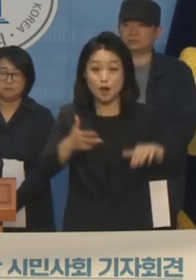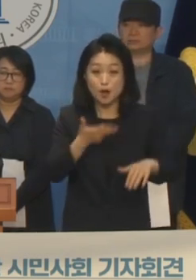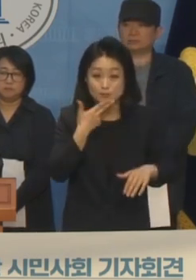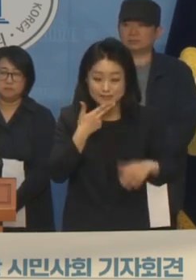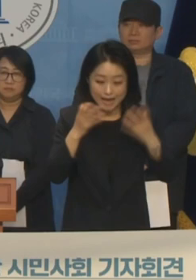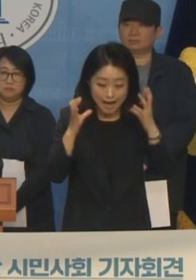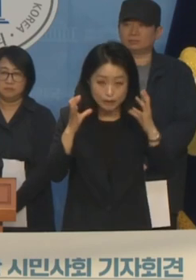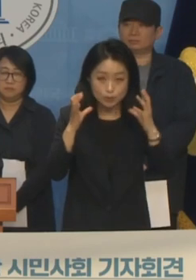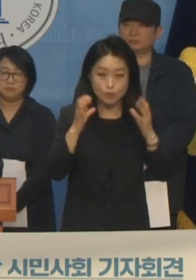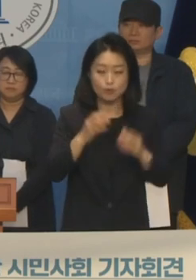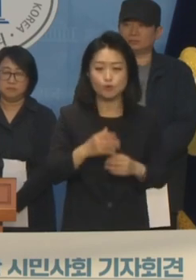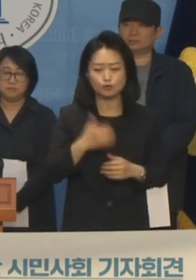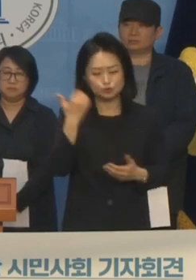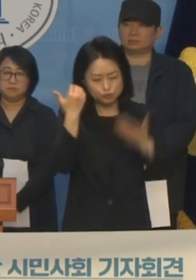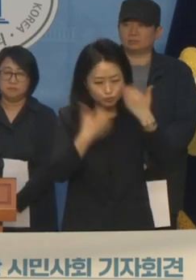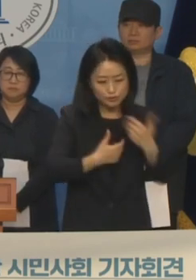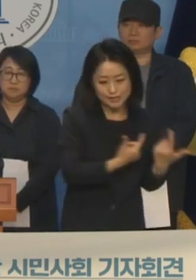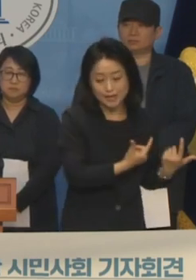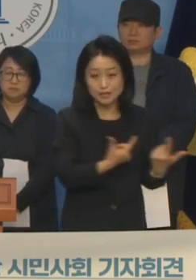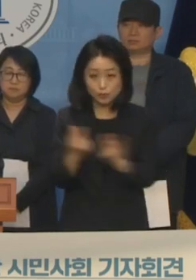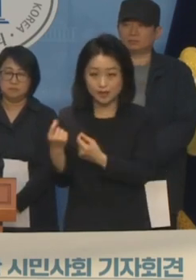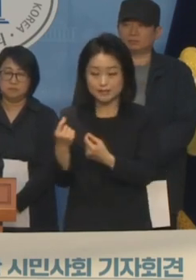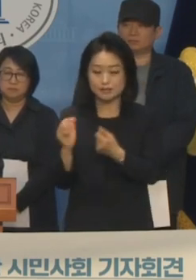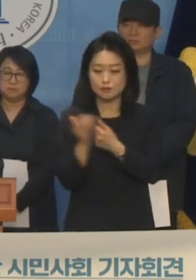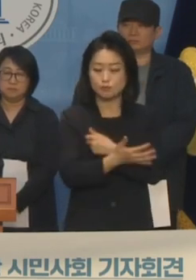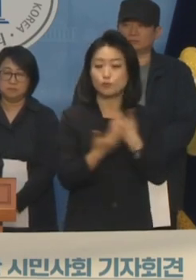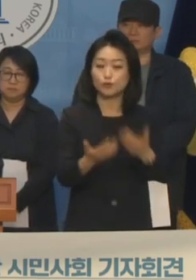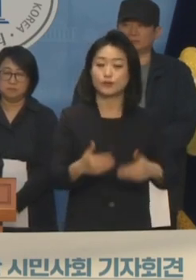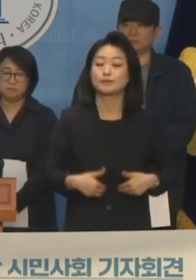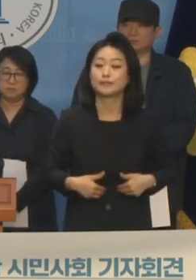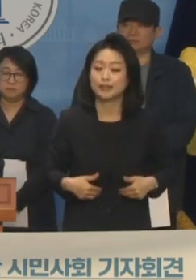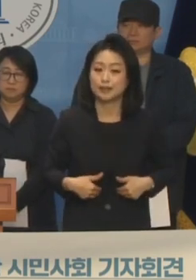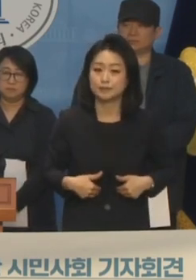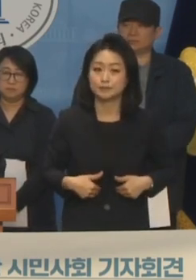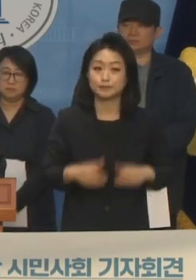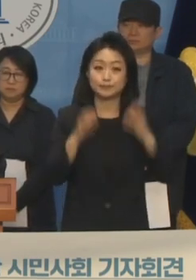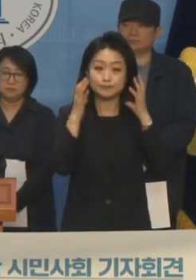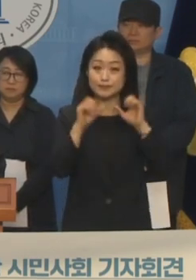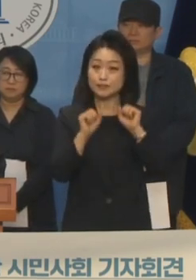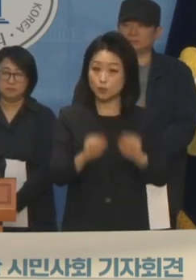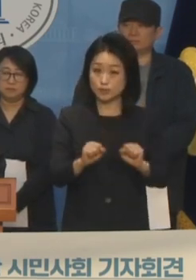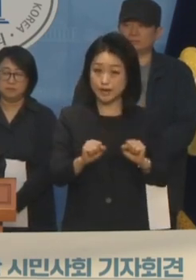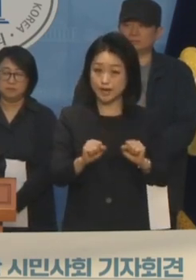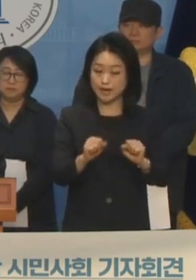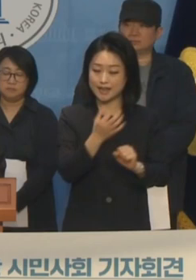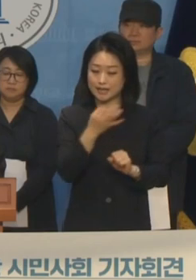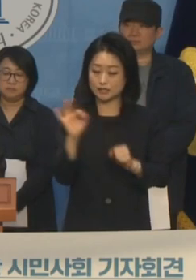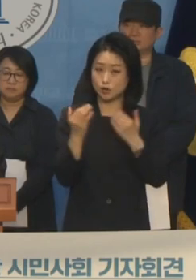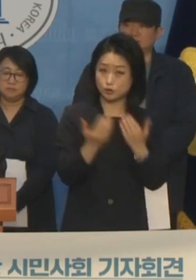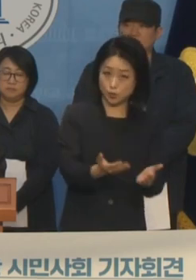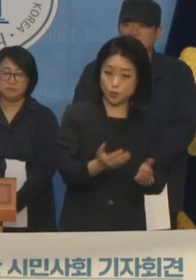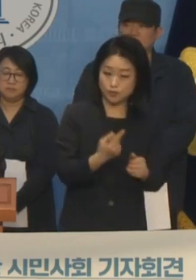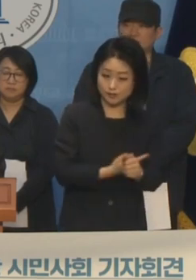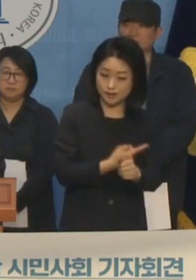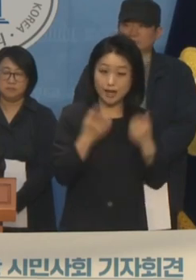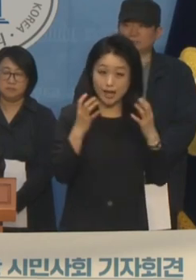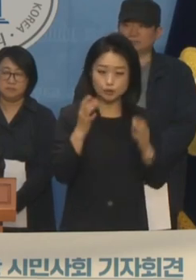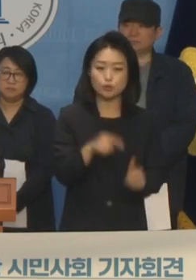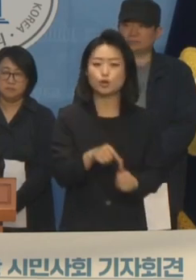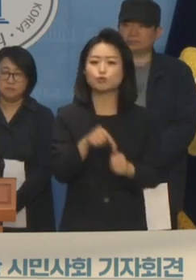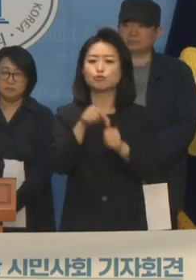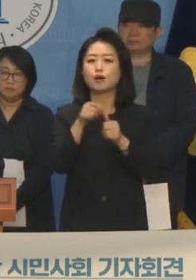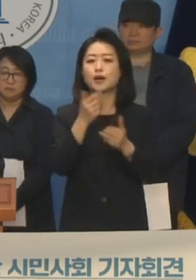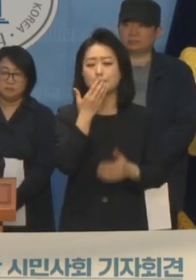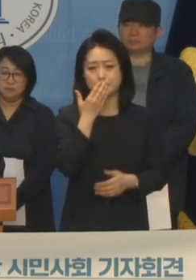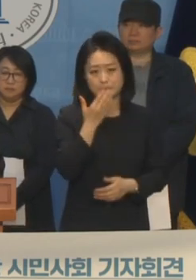아동 최상의 이익을 위한 모든 조치를 취해야 합니다. 아이들의 존재가 공적으로 인정될 때 비로소 아이를 구할 수